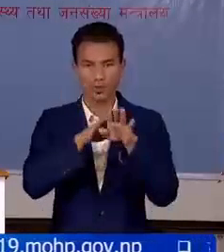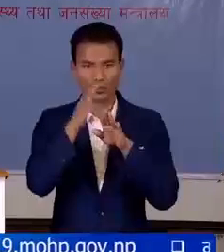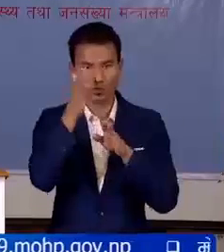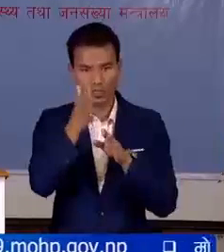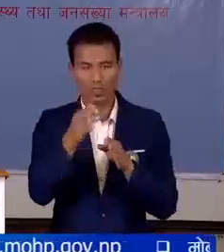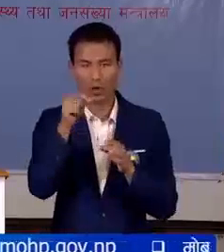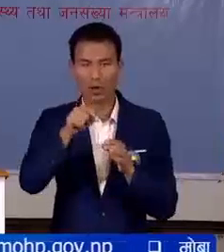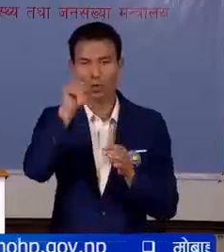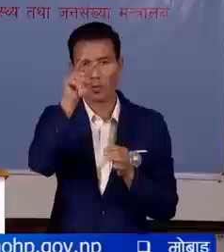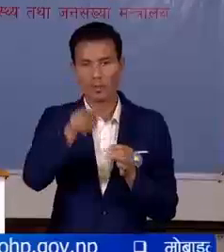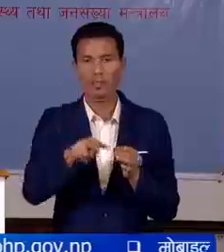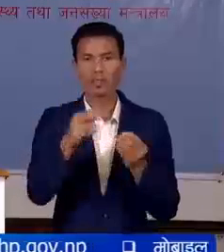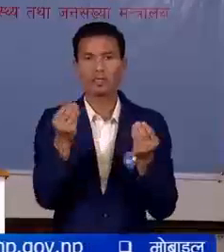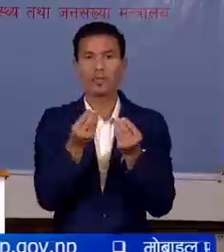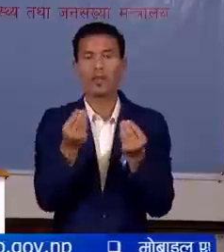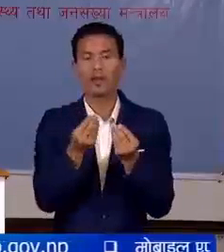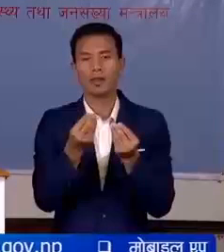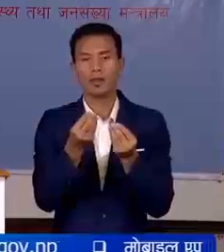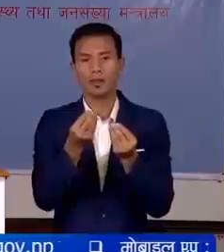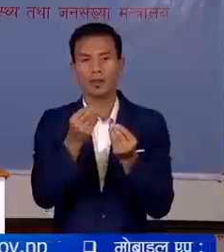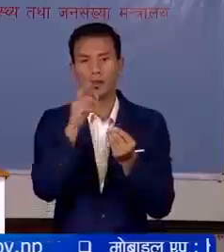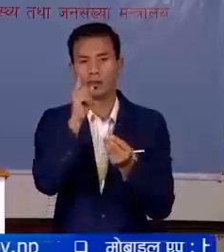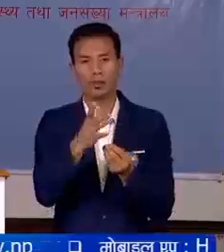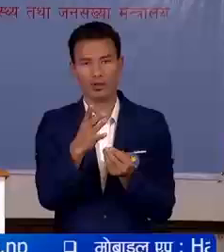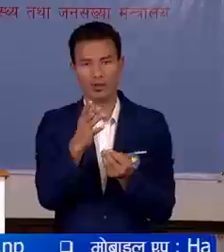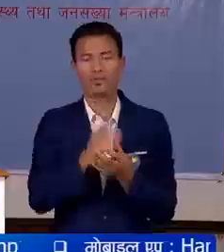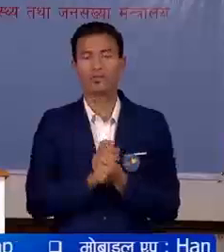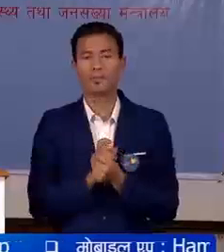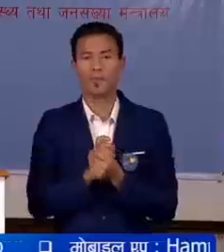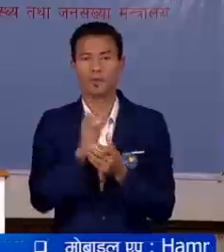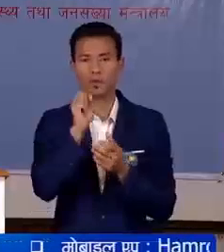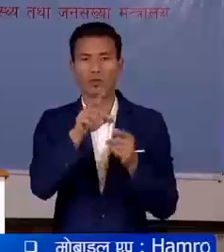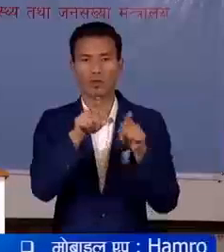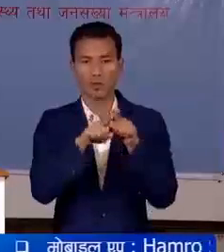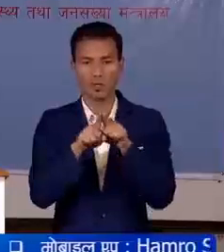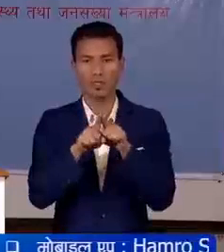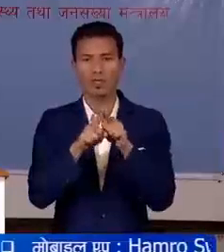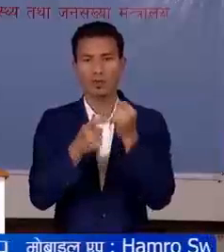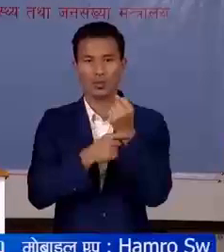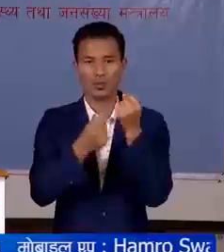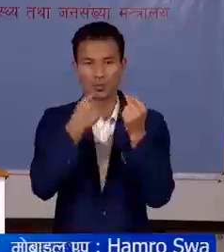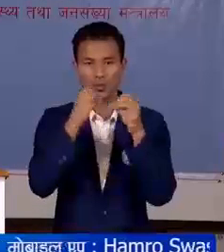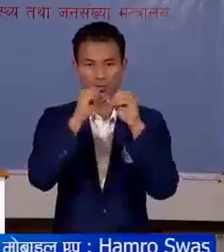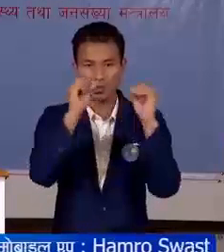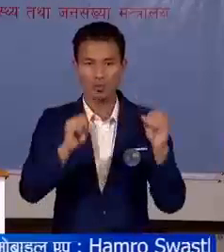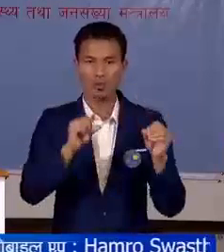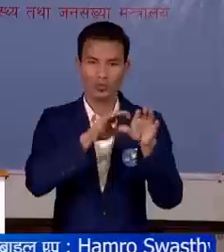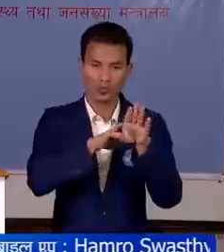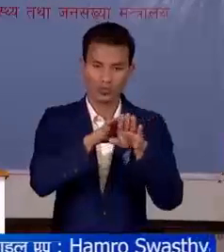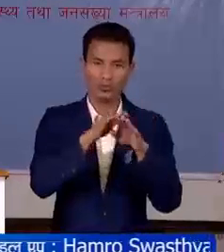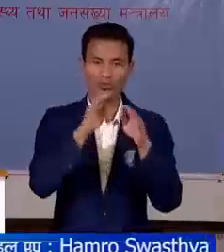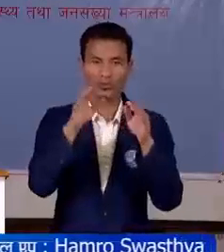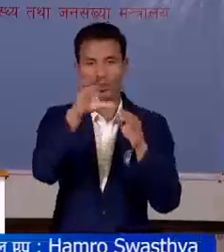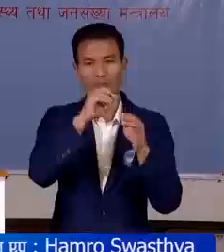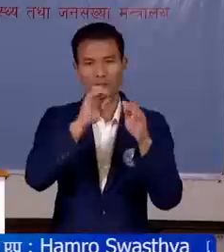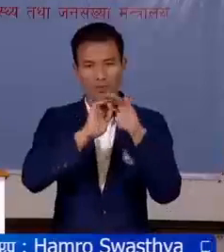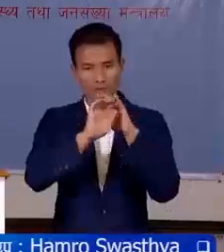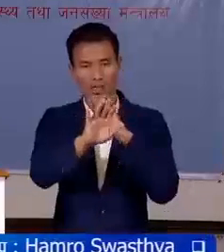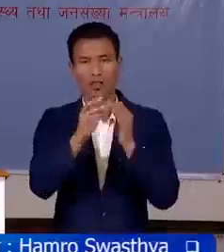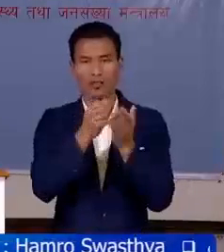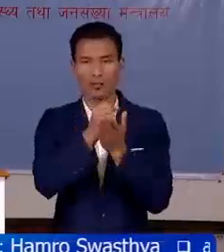अईलिक अबस्ता सामन्ने ता अबस्चेपिनी होई न तापनी फार्मेशी अरू सभी संचालन गरने लाहे मिले